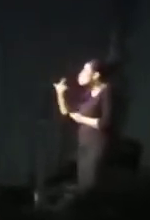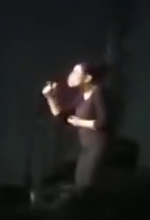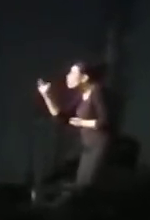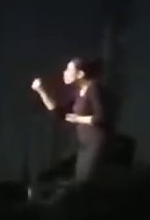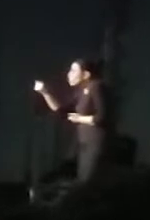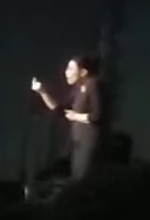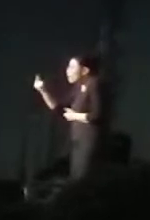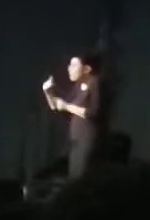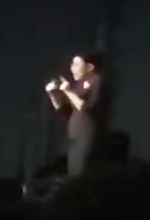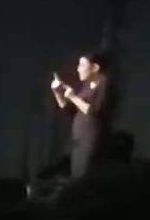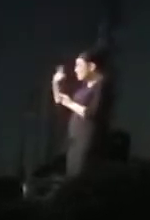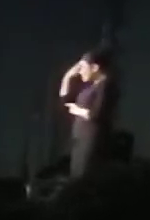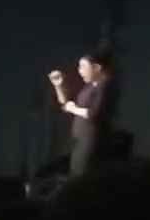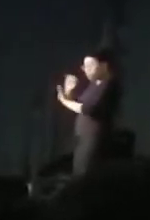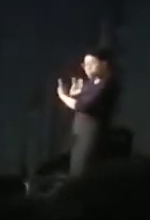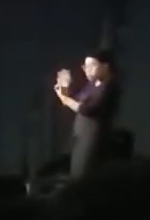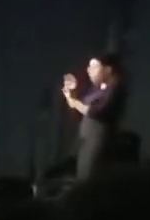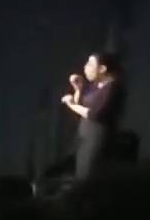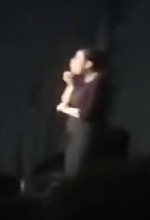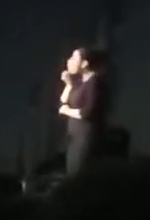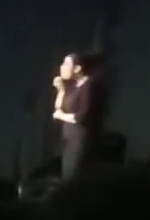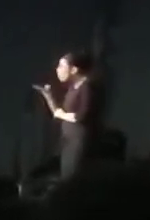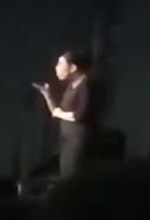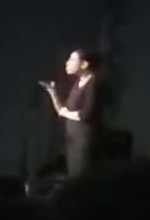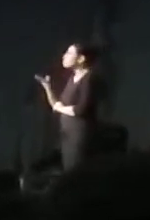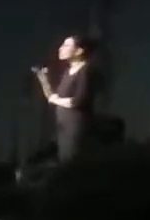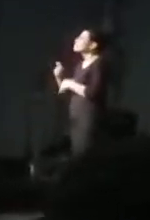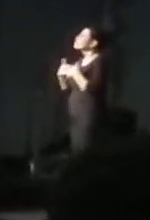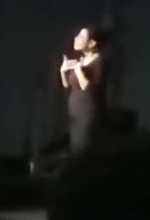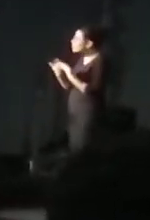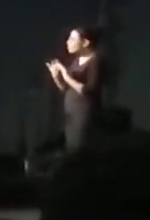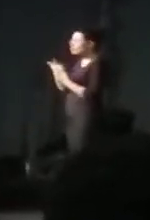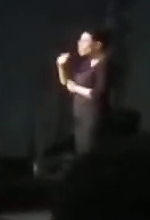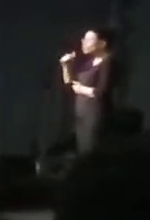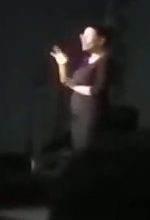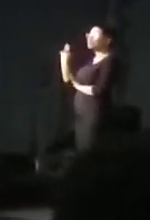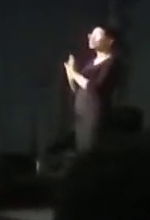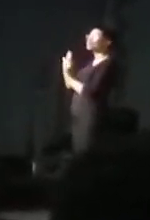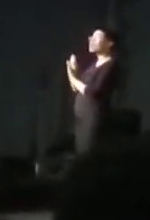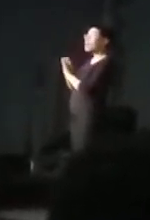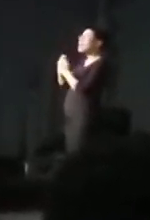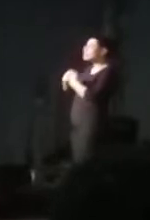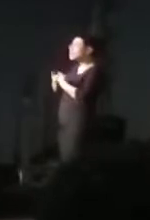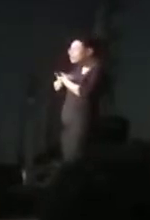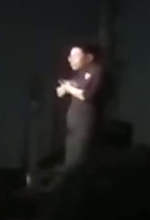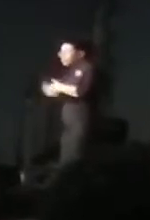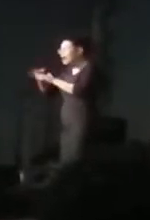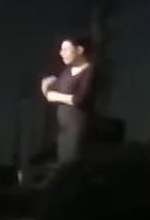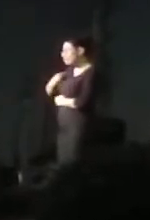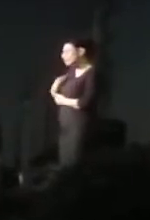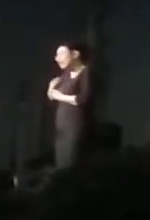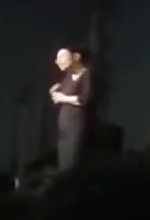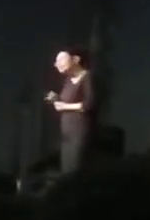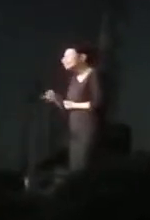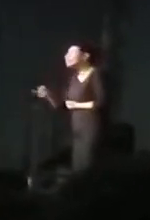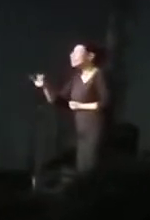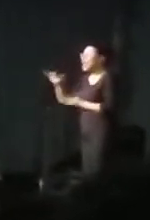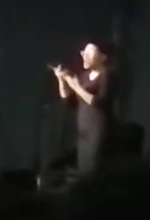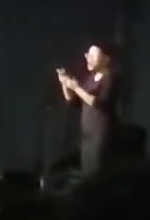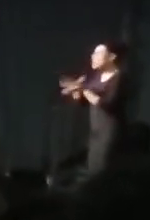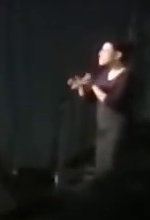Encantou. Então não é tudo assim tão... tão programado. É, programado. É. Eu acho que você tem que deixar um pouco a vida te levar. Tá que certo. Nem no samba,